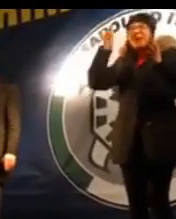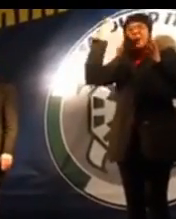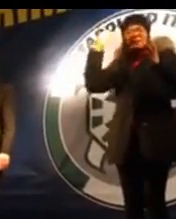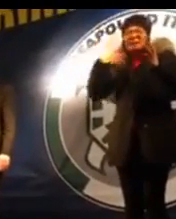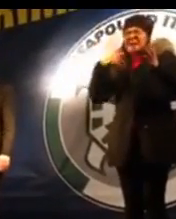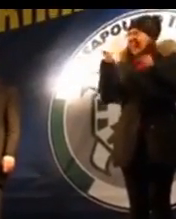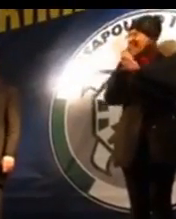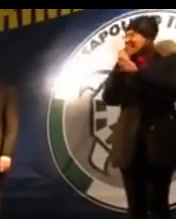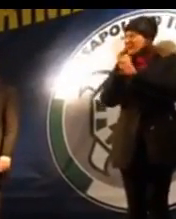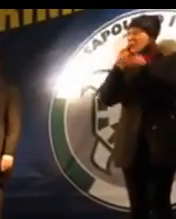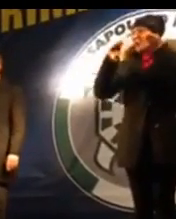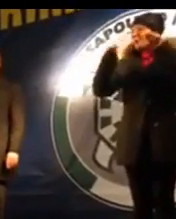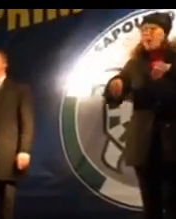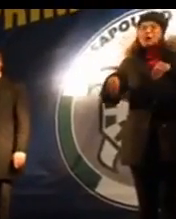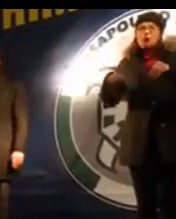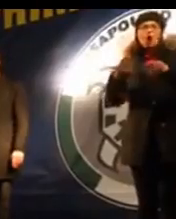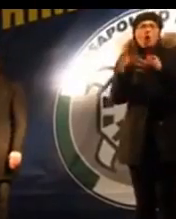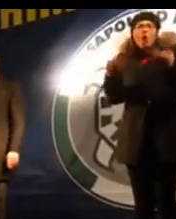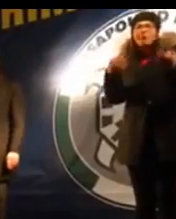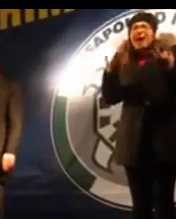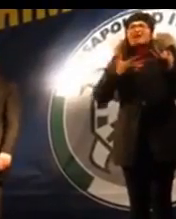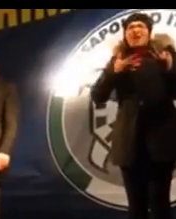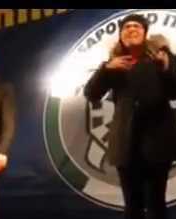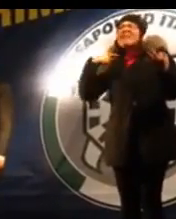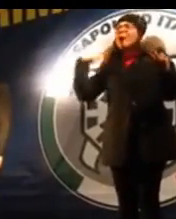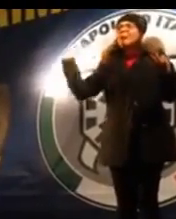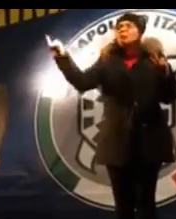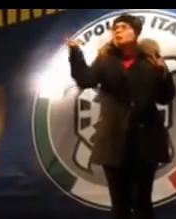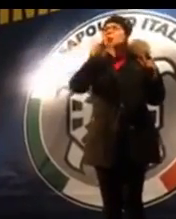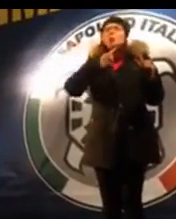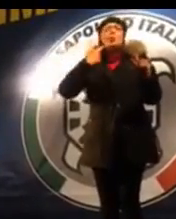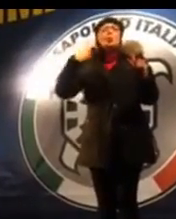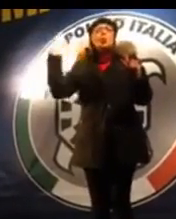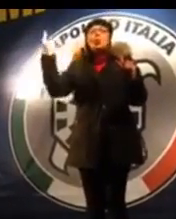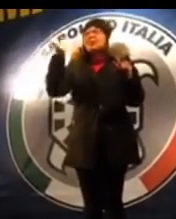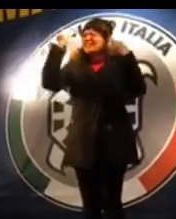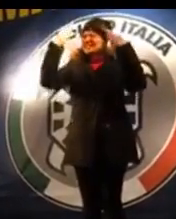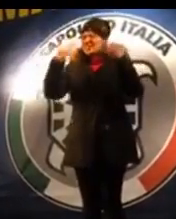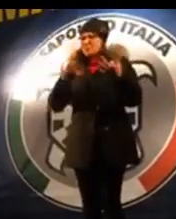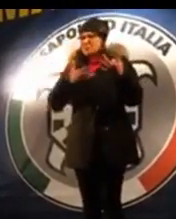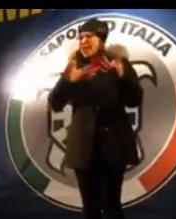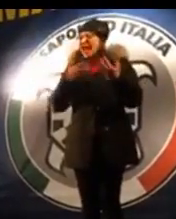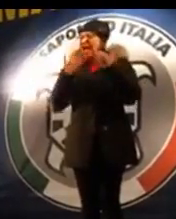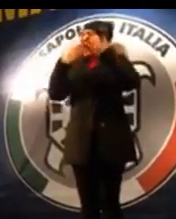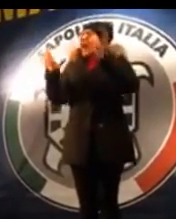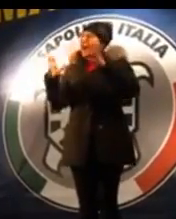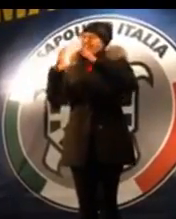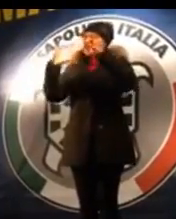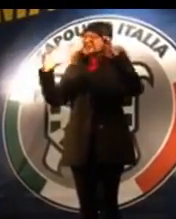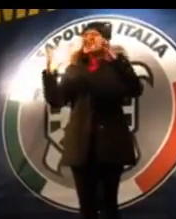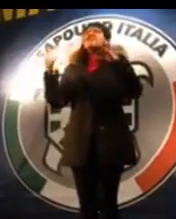tutti, dove un posto di lavoro stabile e sicuro c'era, dove magari aprire un'azienda